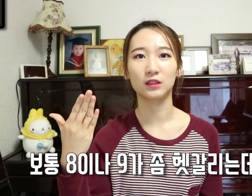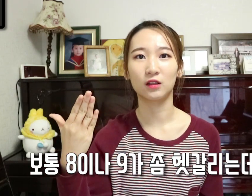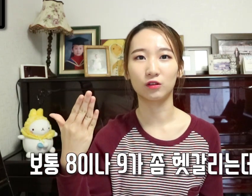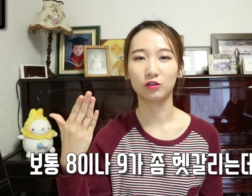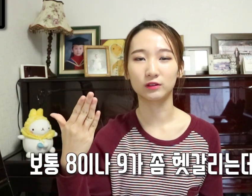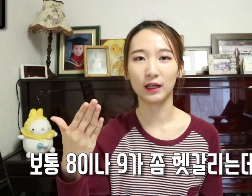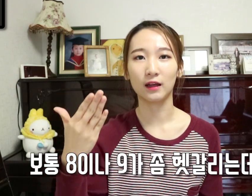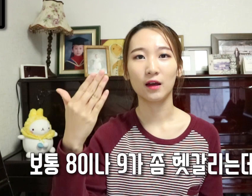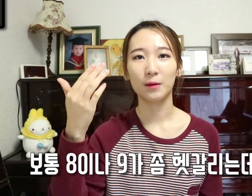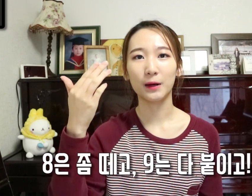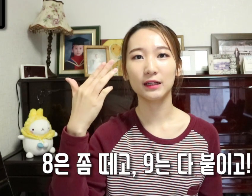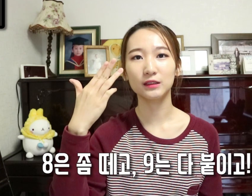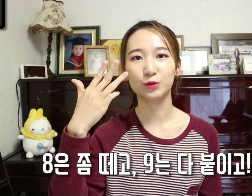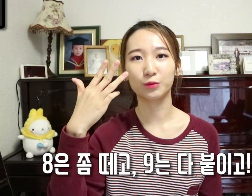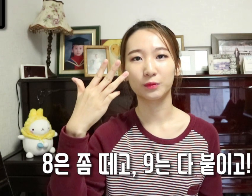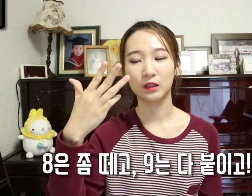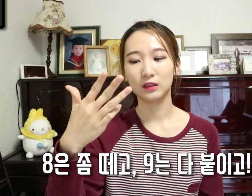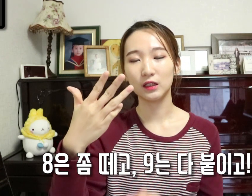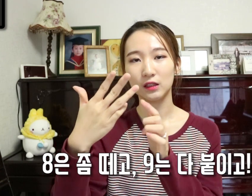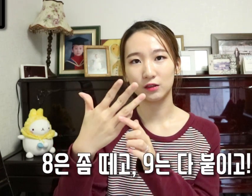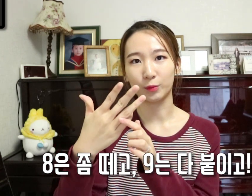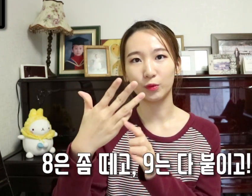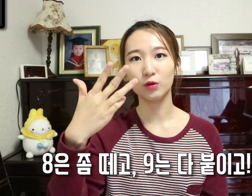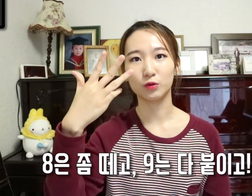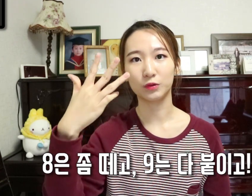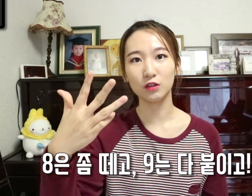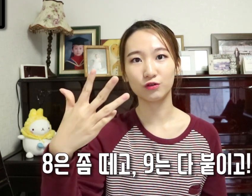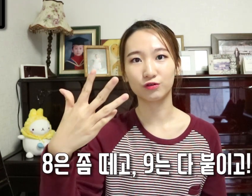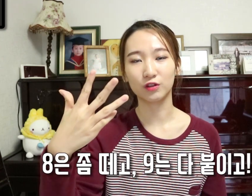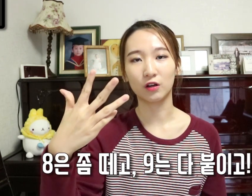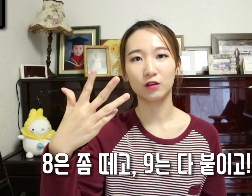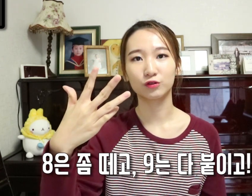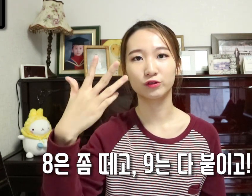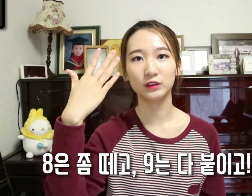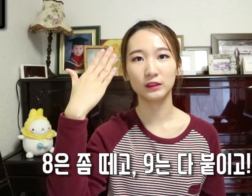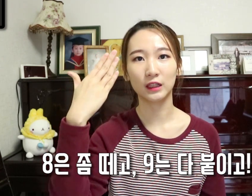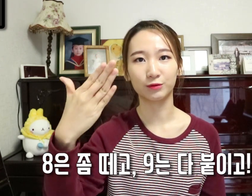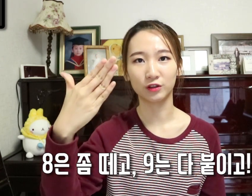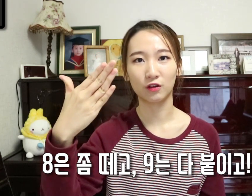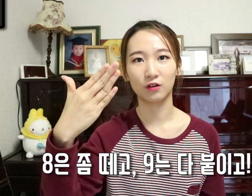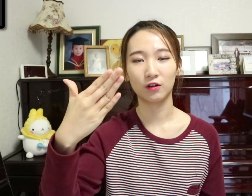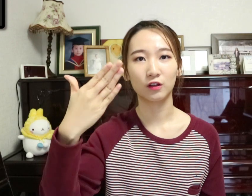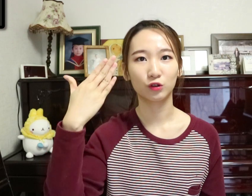제일 어려운데, 8은 좀 새끼를 접고, 좀 띄워주고요. 9는 다 붙여서.